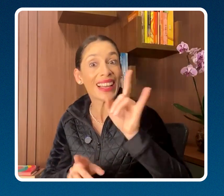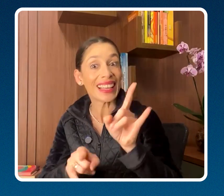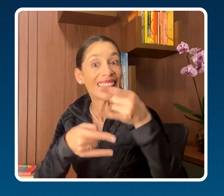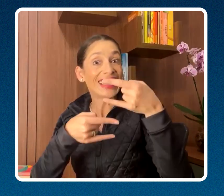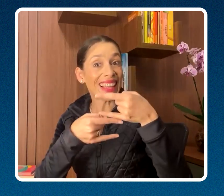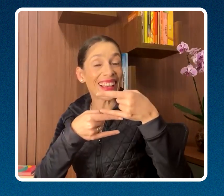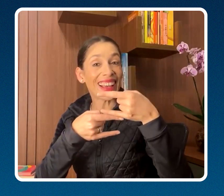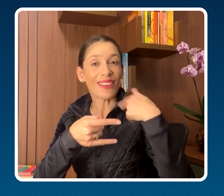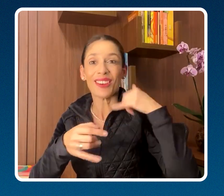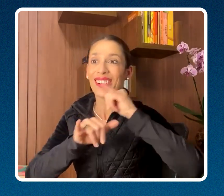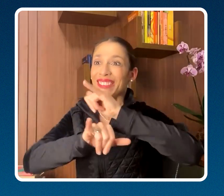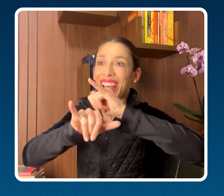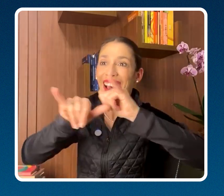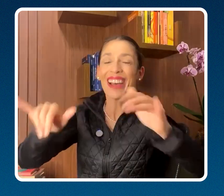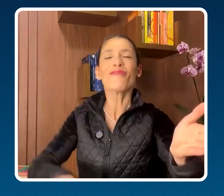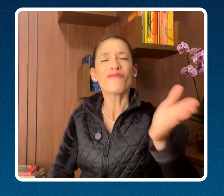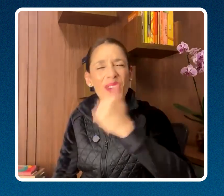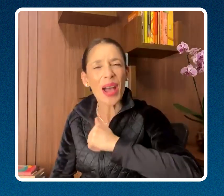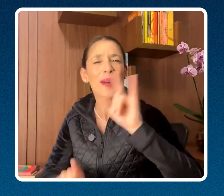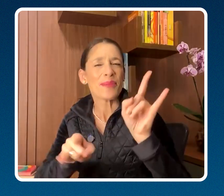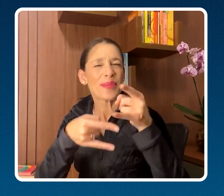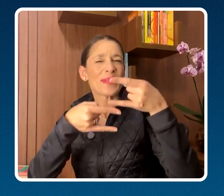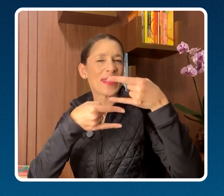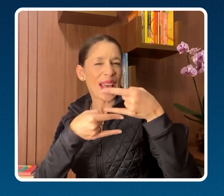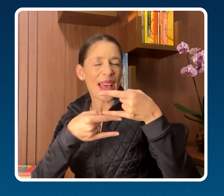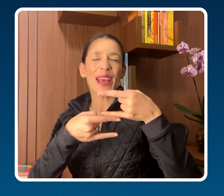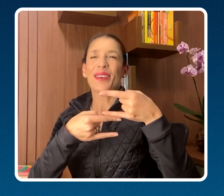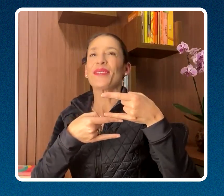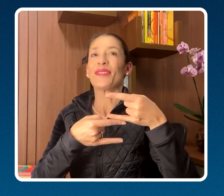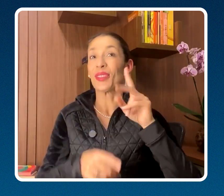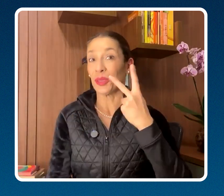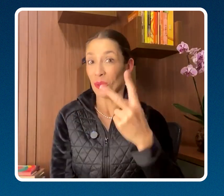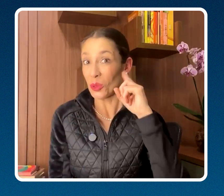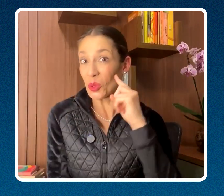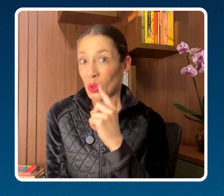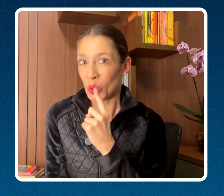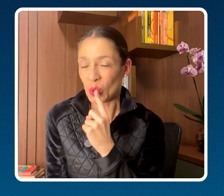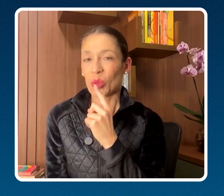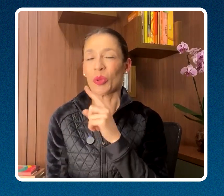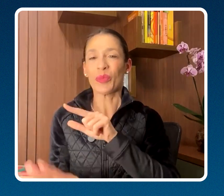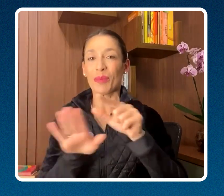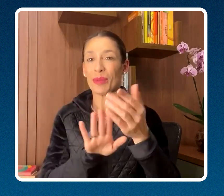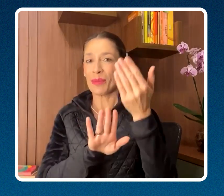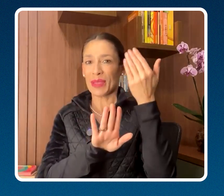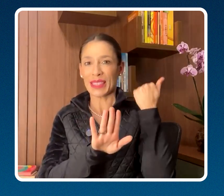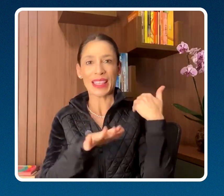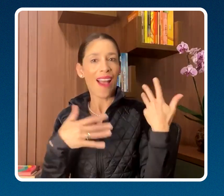medi esforços, né? Tem 2 que foram a semana passada e conversaram comigo, ele falou, achei você